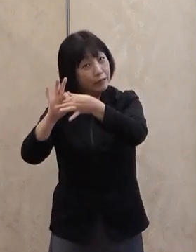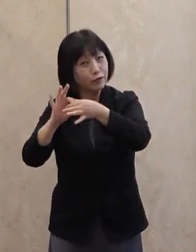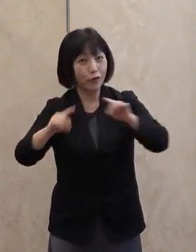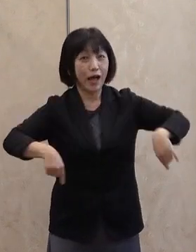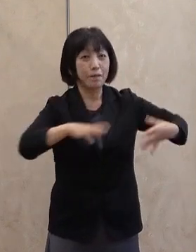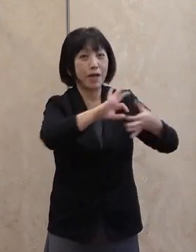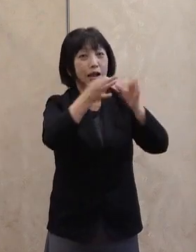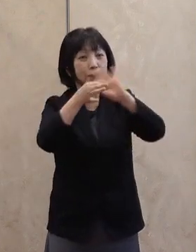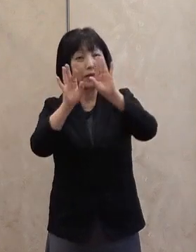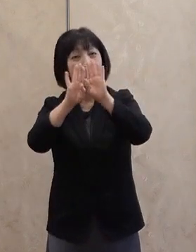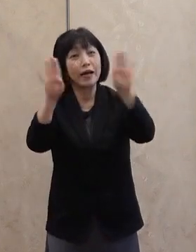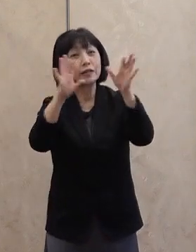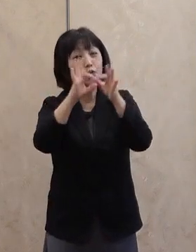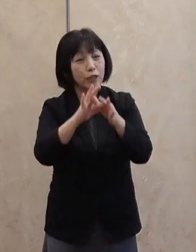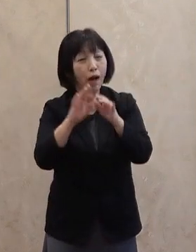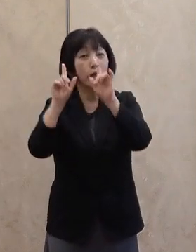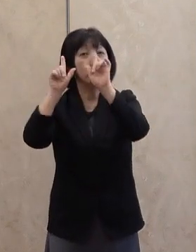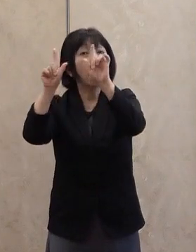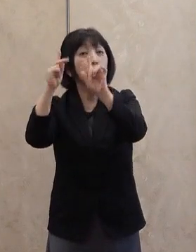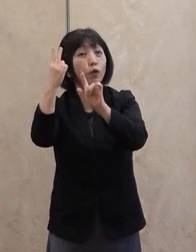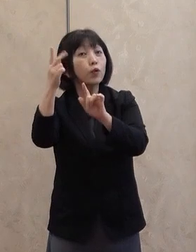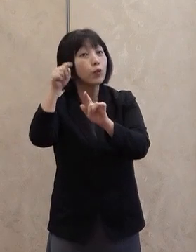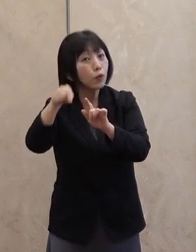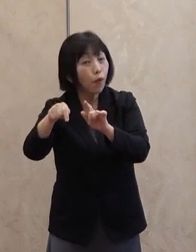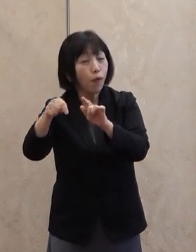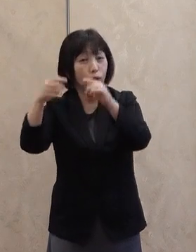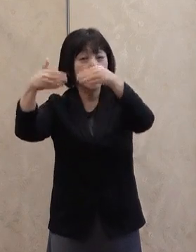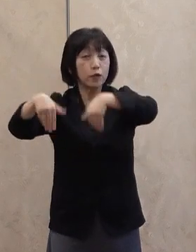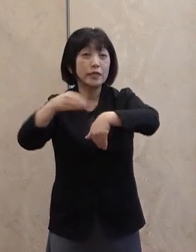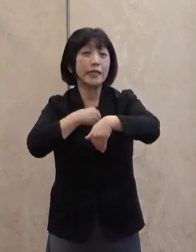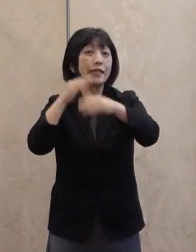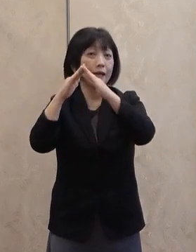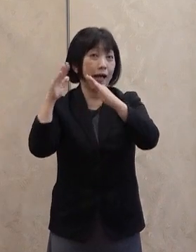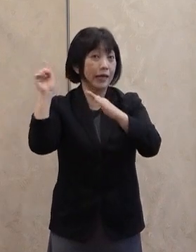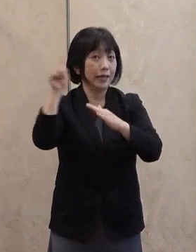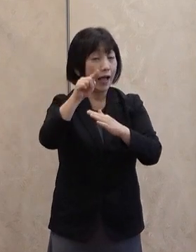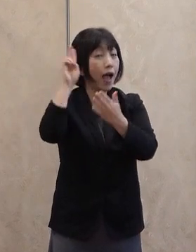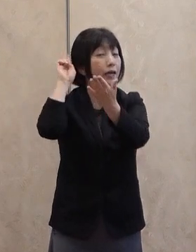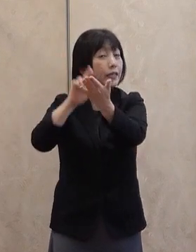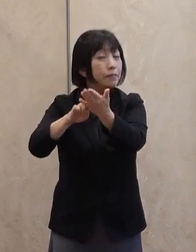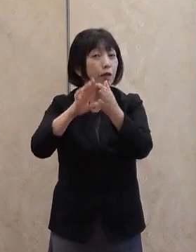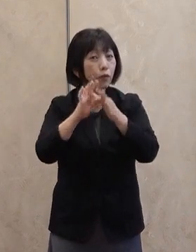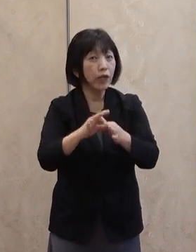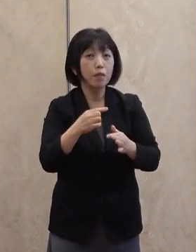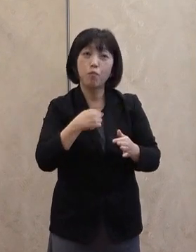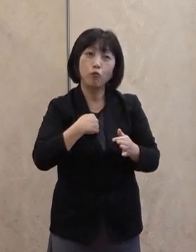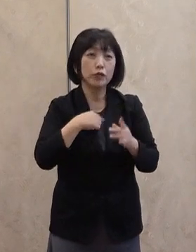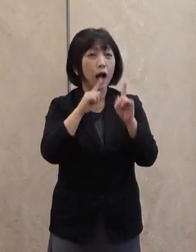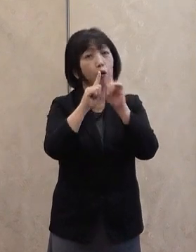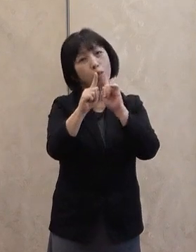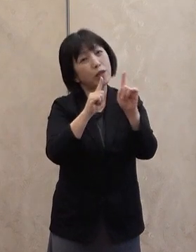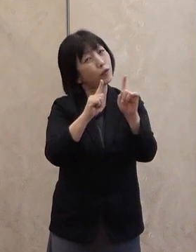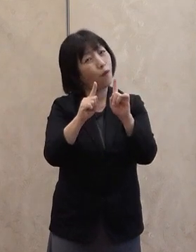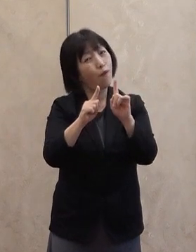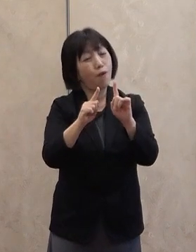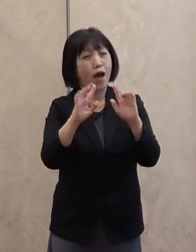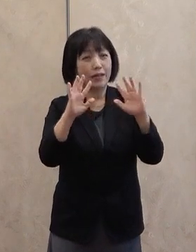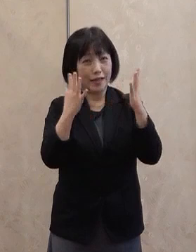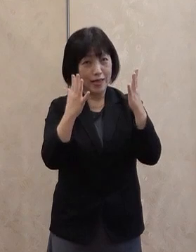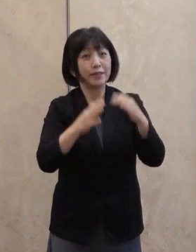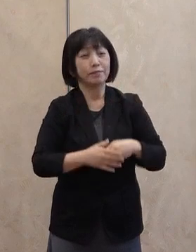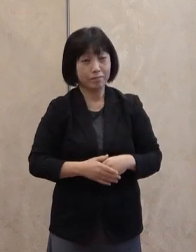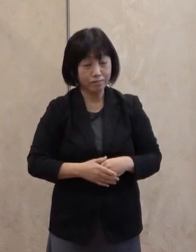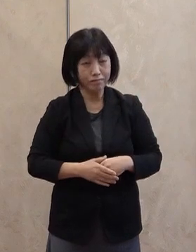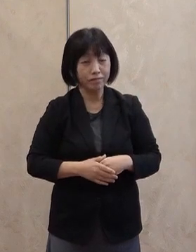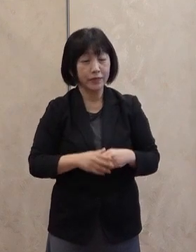ので、僕がコメントすることはありません。そこで適切に判断されるというふうに思っています。変異株